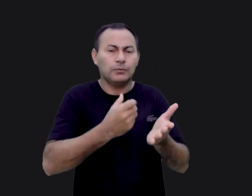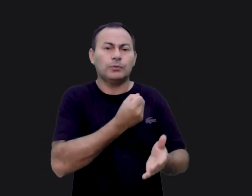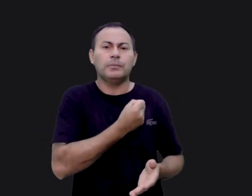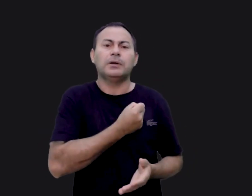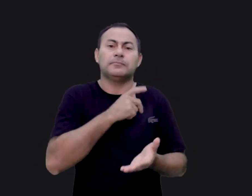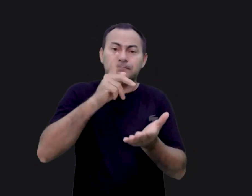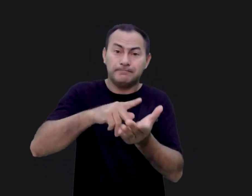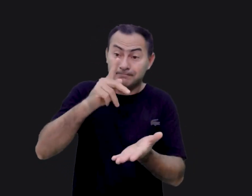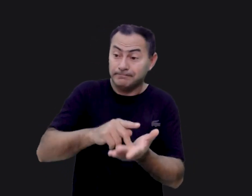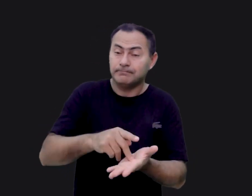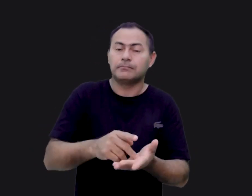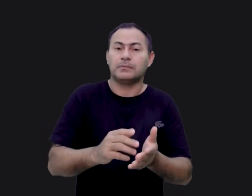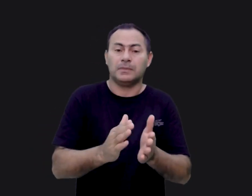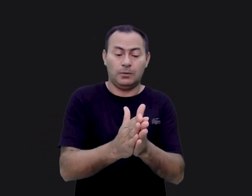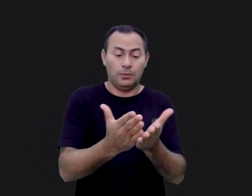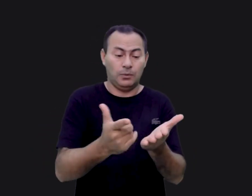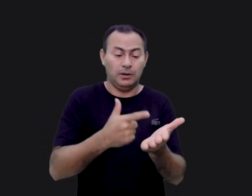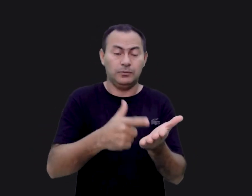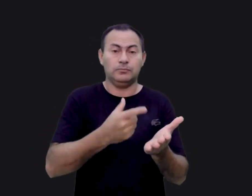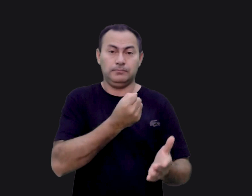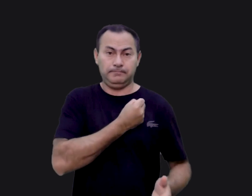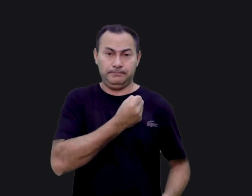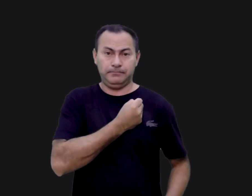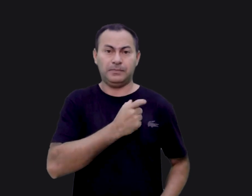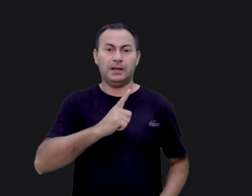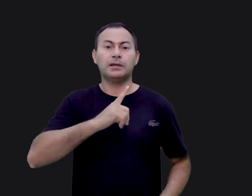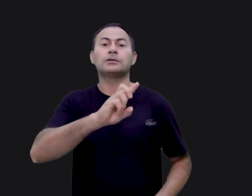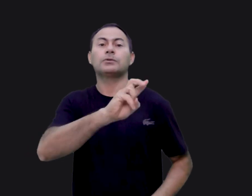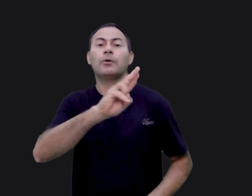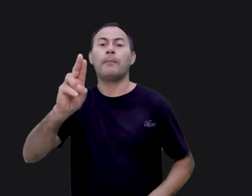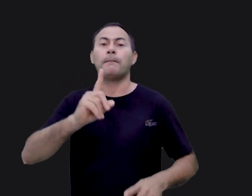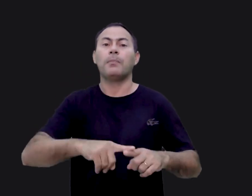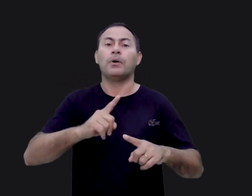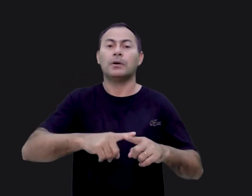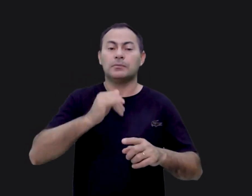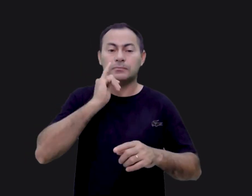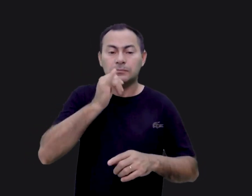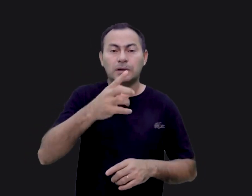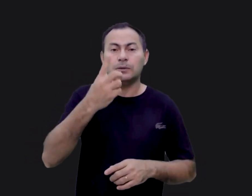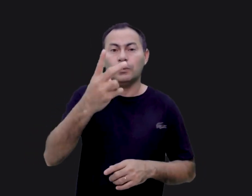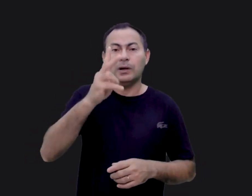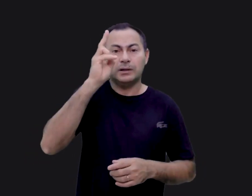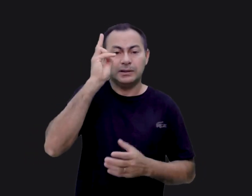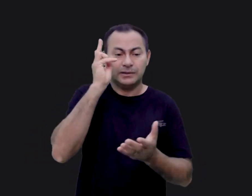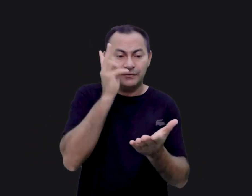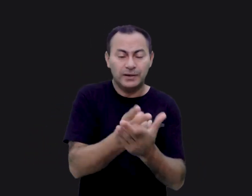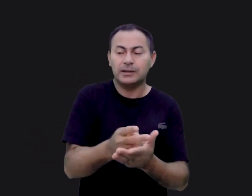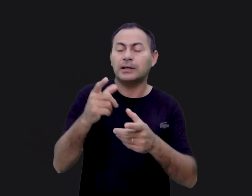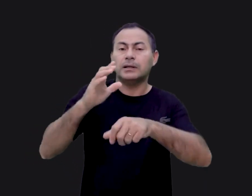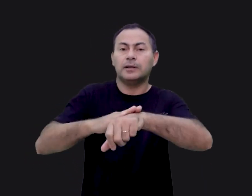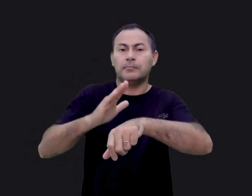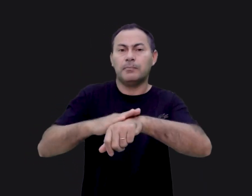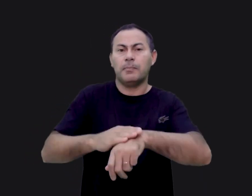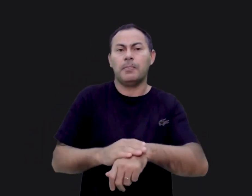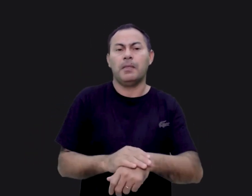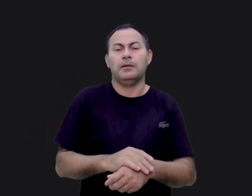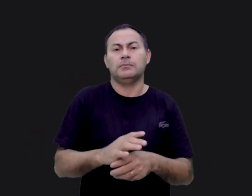impressionante verdade. O livro de Números tem esse nome porque o povo foi contado 2 vezes naquele período. Um